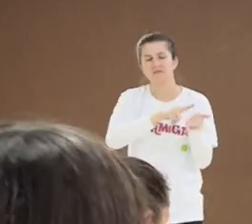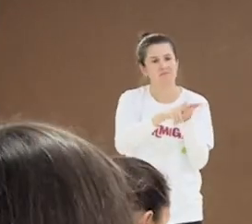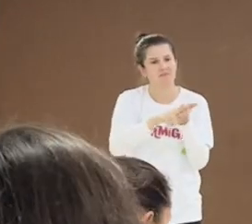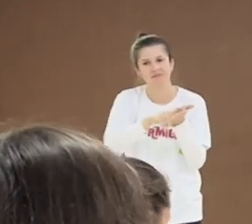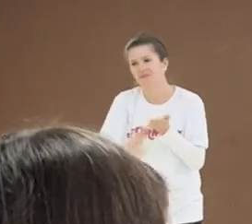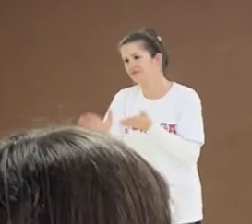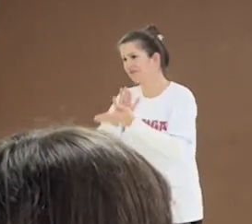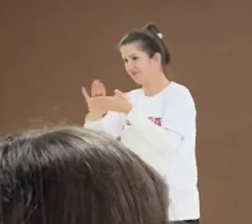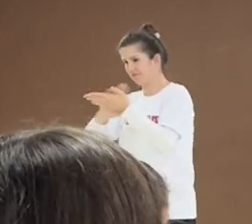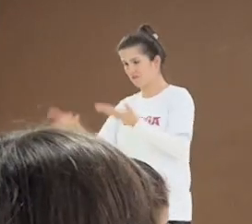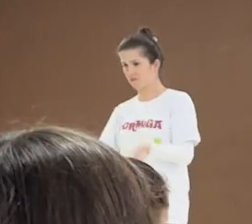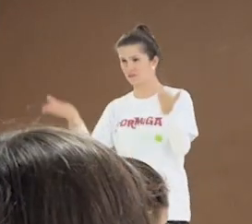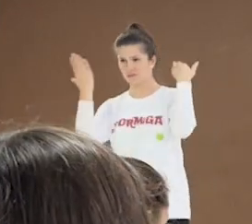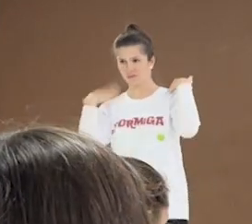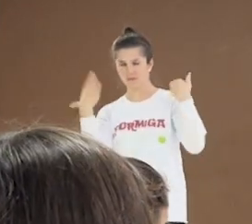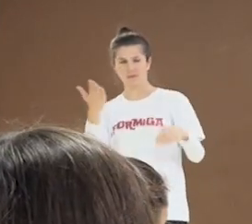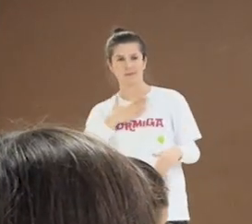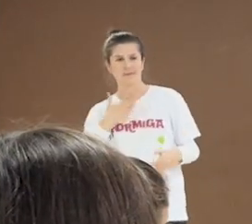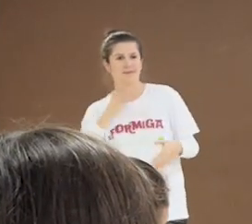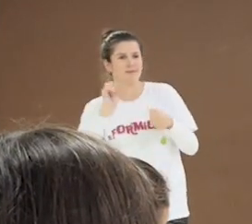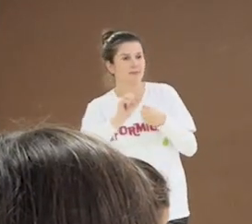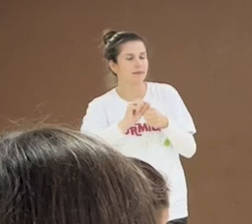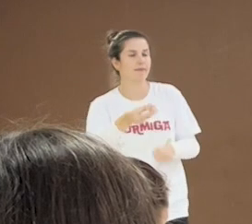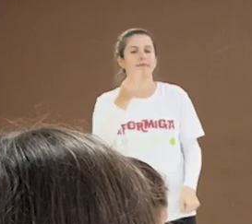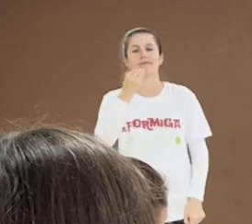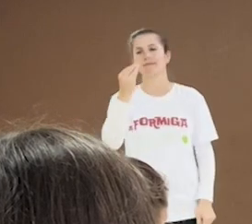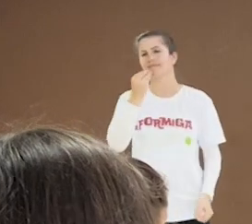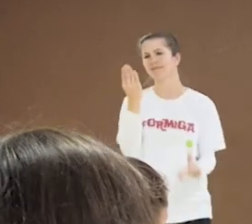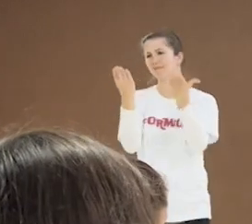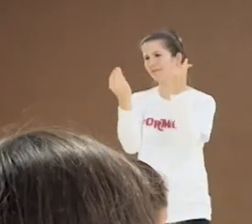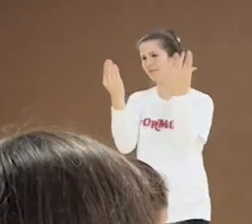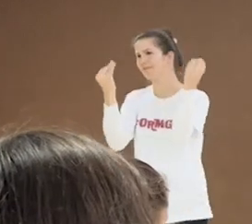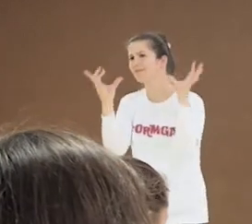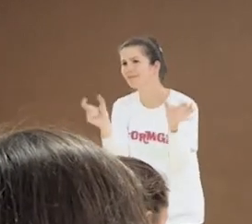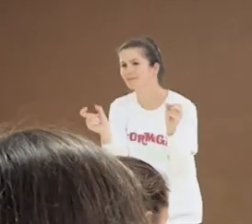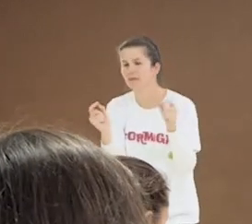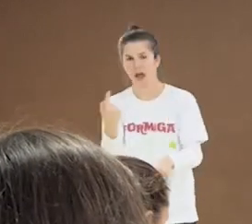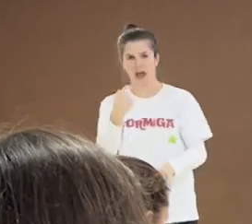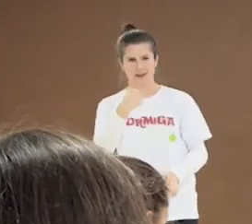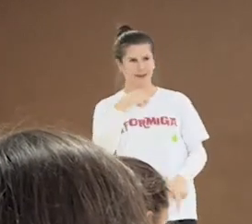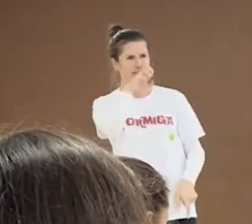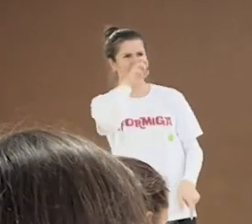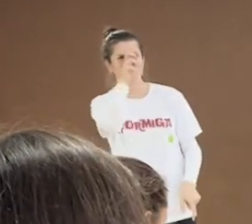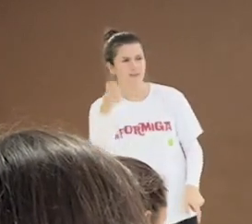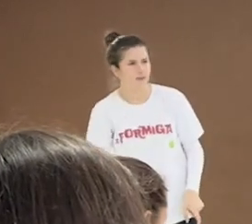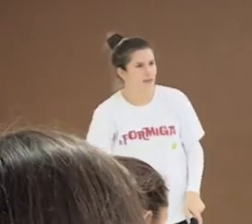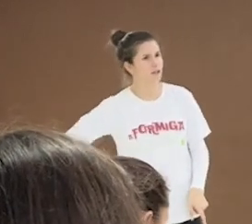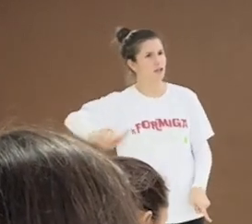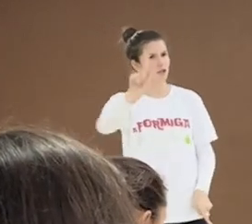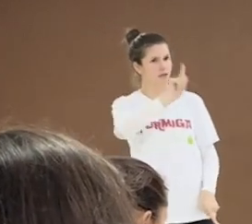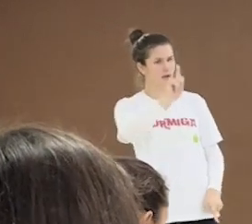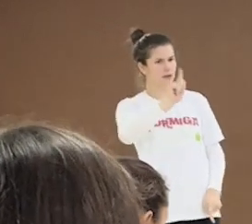deixava tudo nas minhas costas. Claro, ela sempre teve um exército para fazer tudo o que ela queria. E eu aqui ralando que nem um doido. A partir